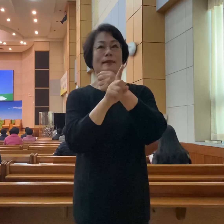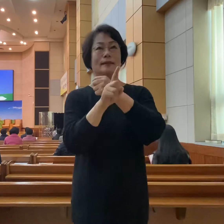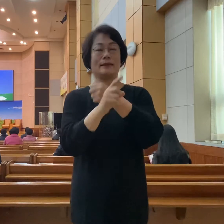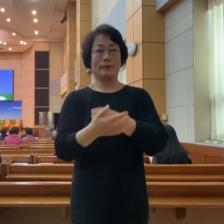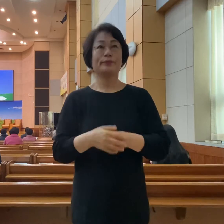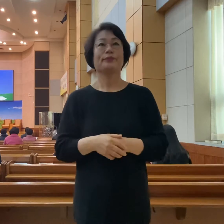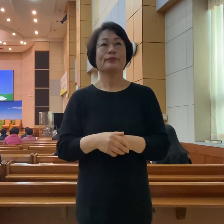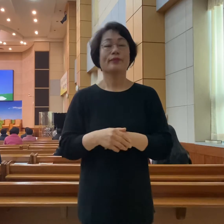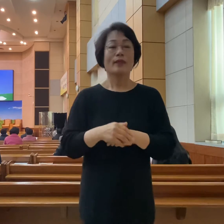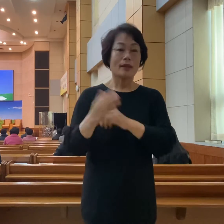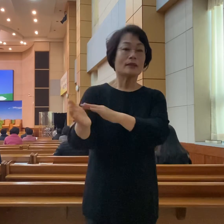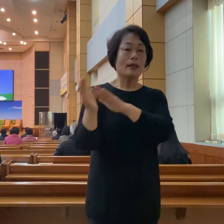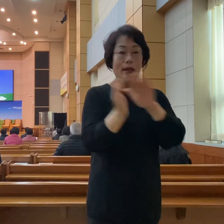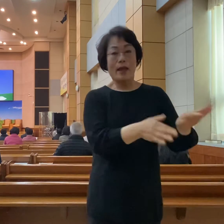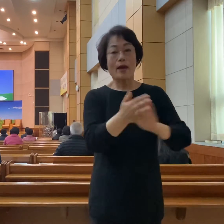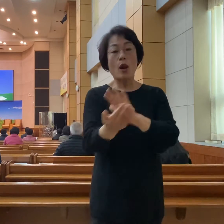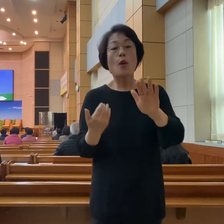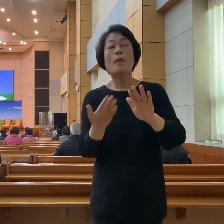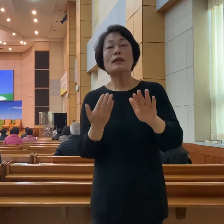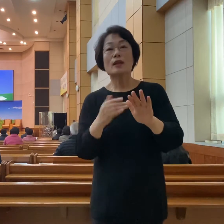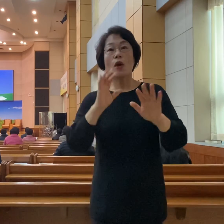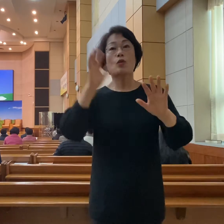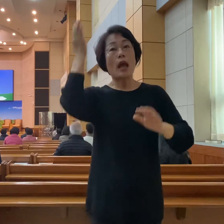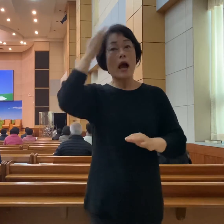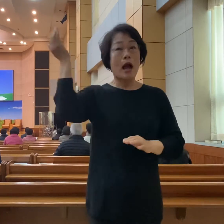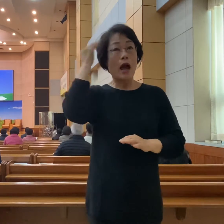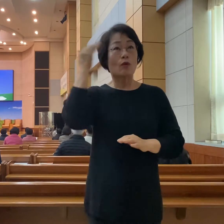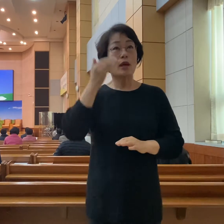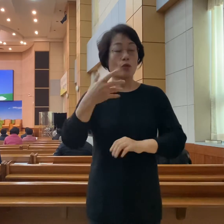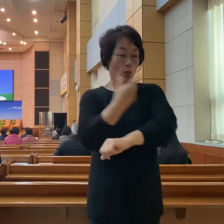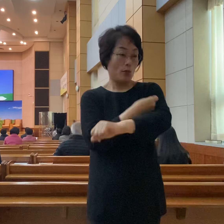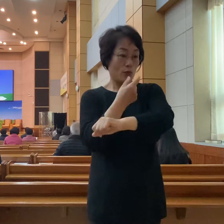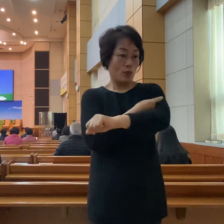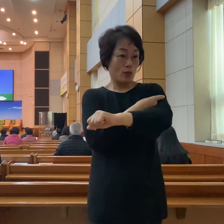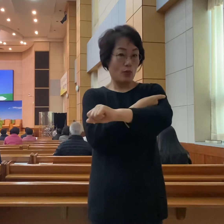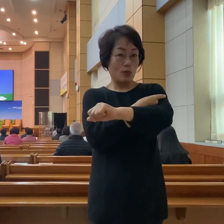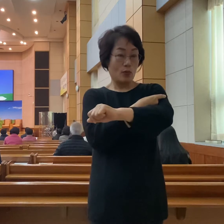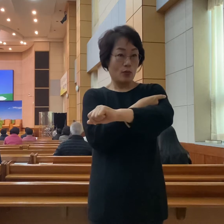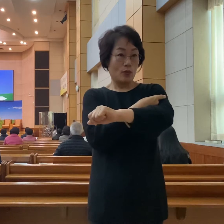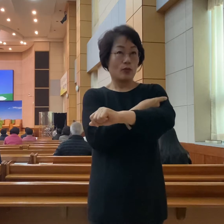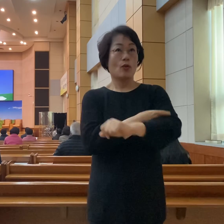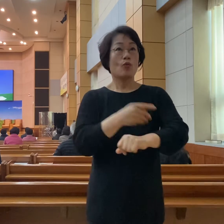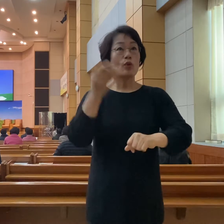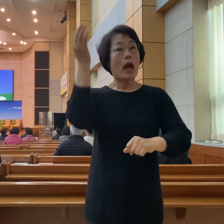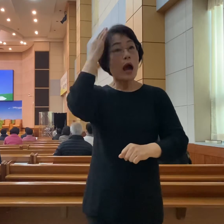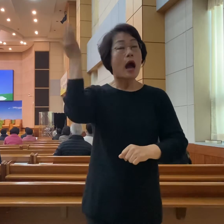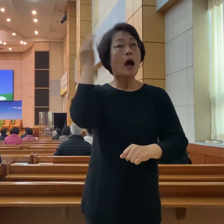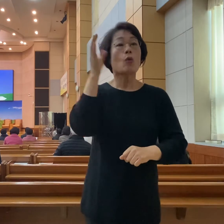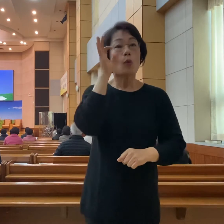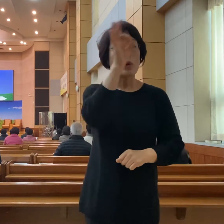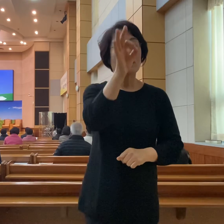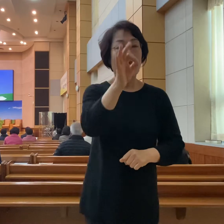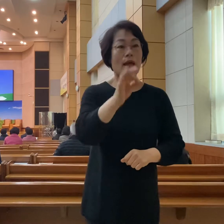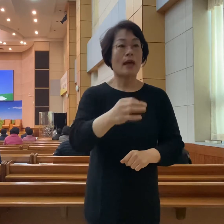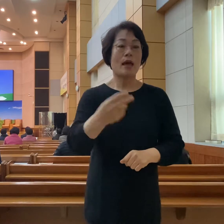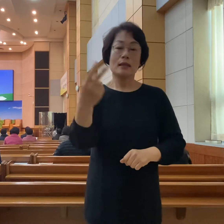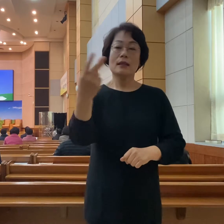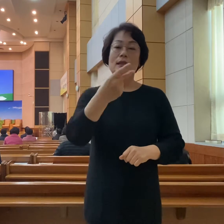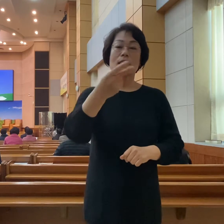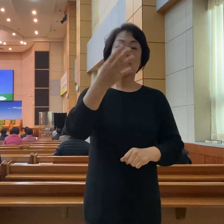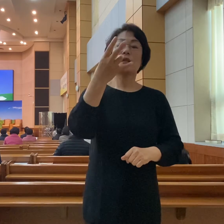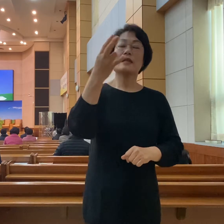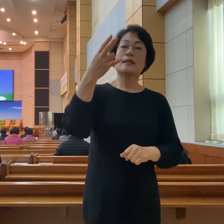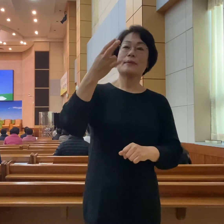그런데 얼마 전에 우리나라에서도 지금 이런 백신 접종 속도로는 우리나라를 볼 때 2024년